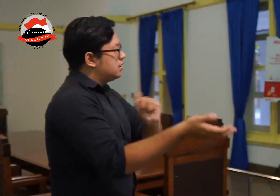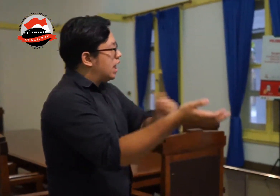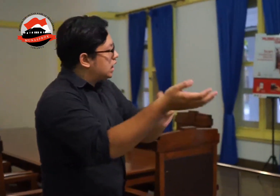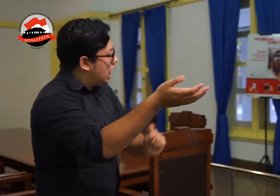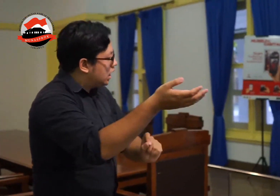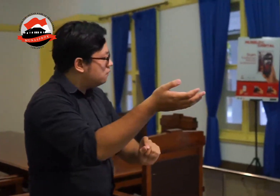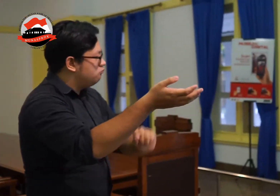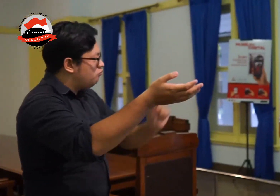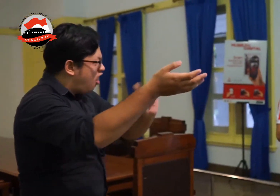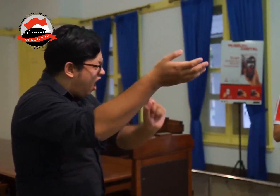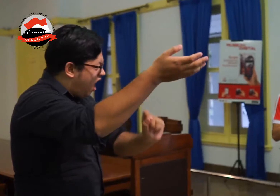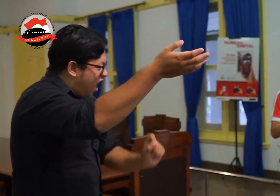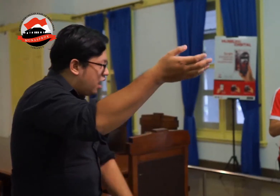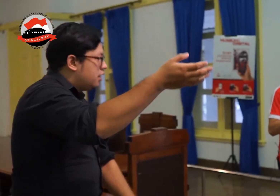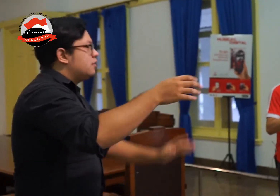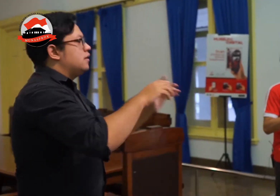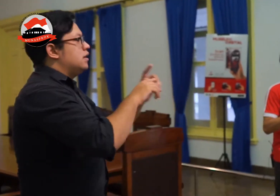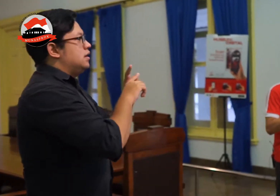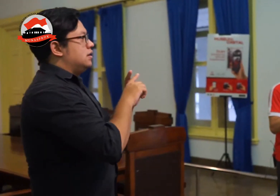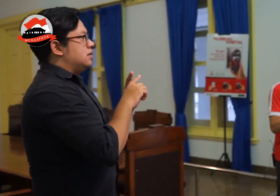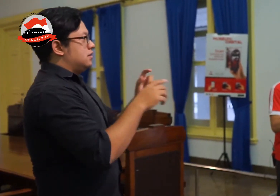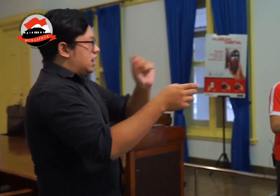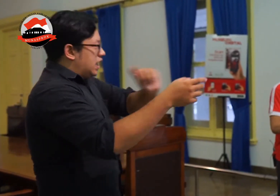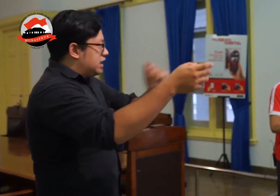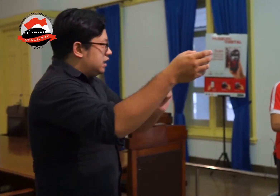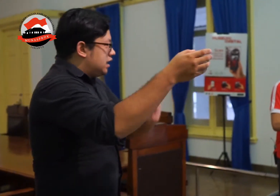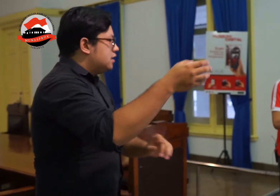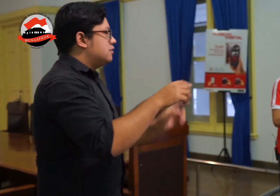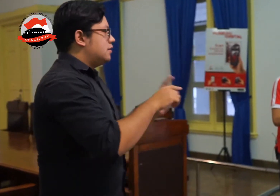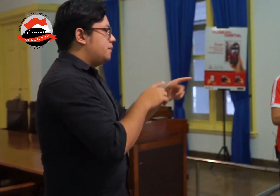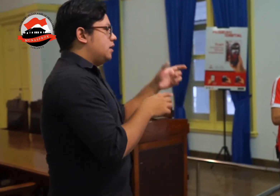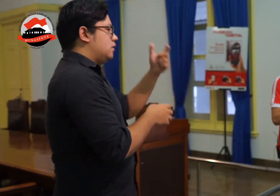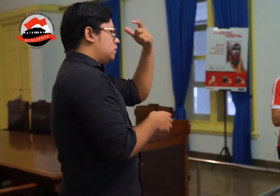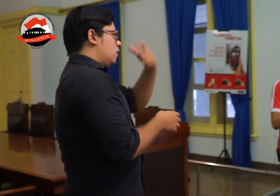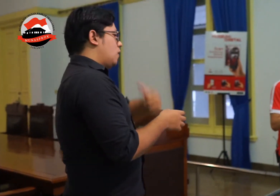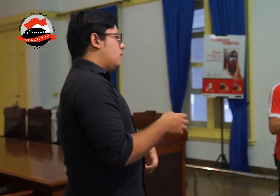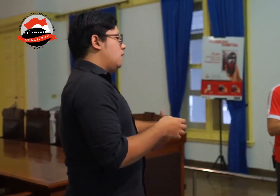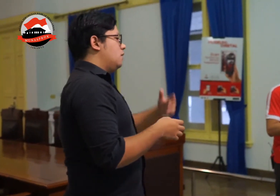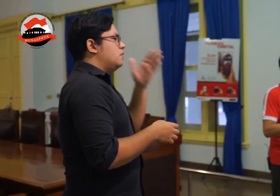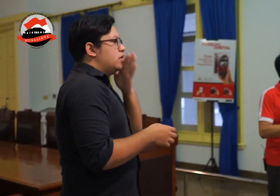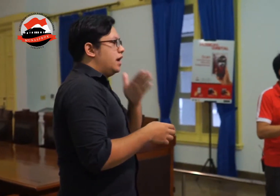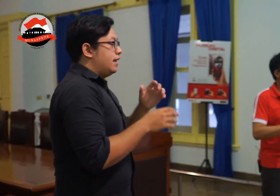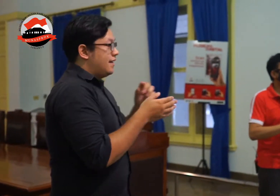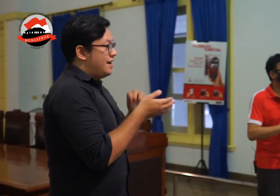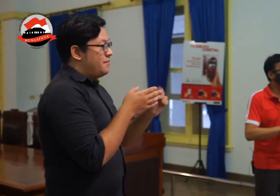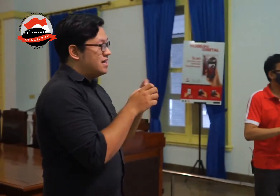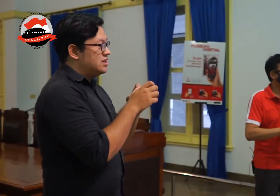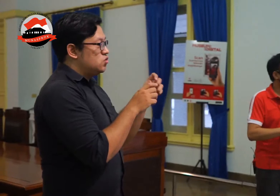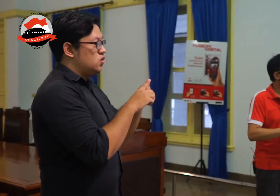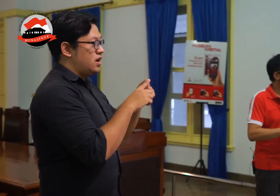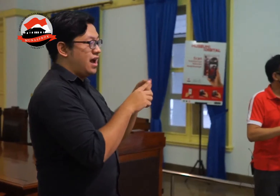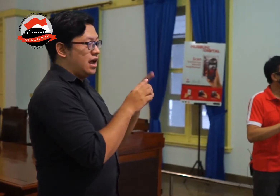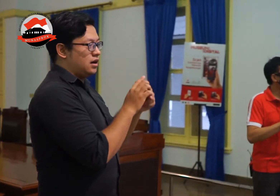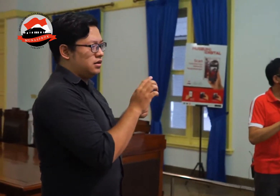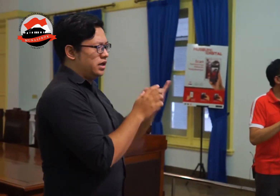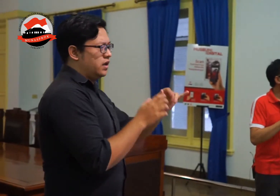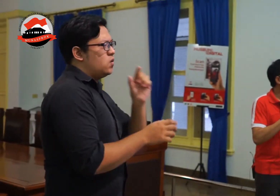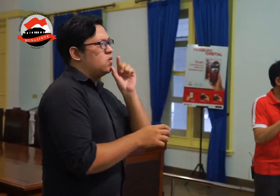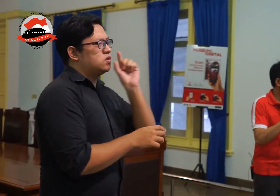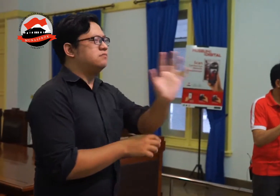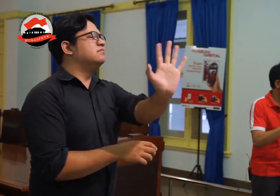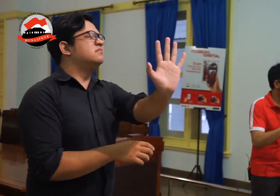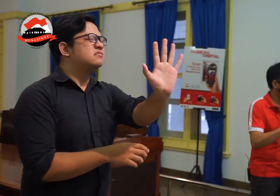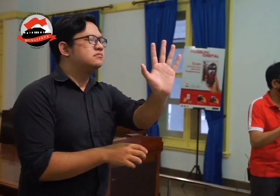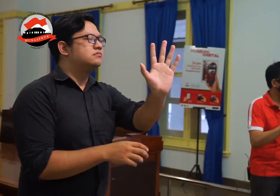proklamasi. Namun, tokoh pemuda namanya itu Sukarni. Sukarni mengusulkan cukup